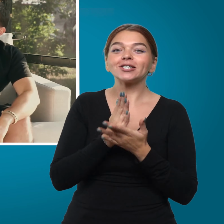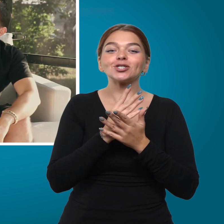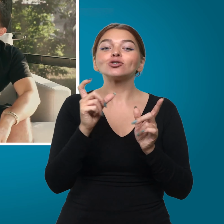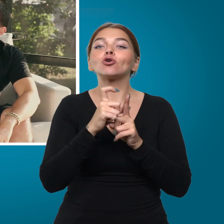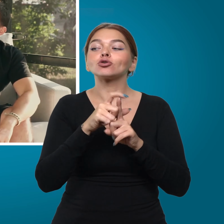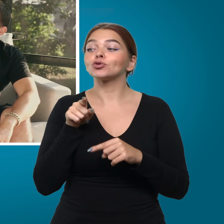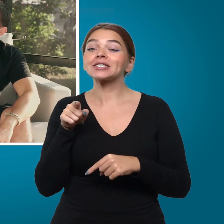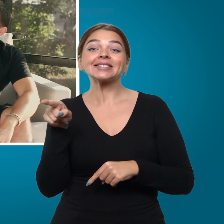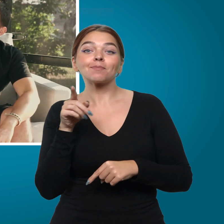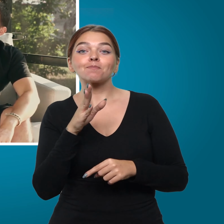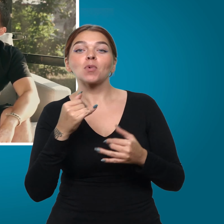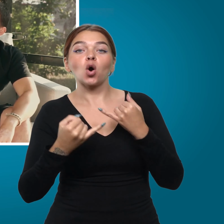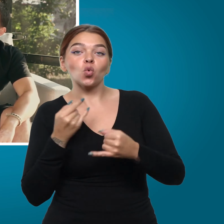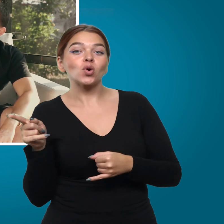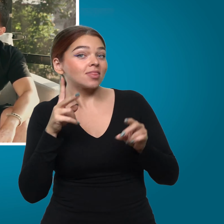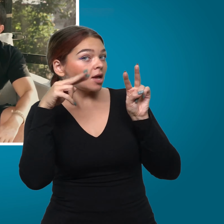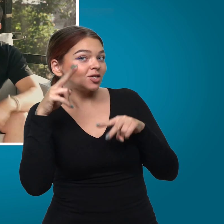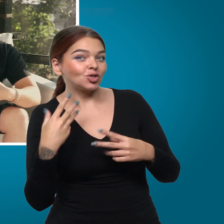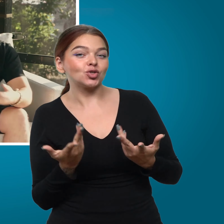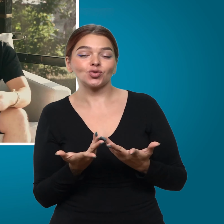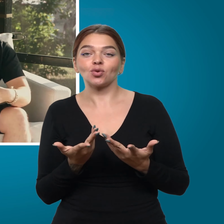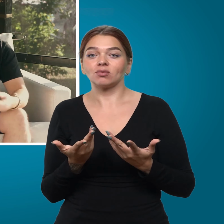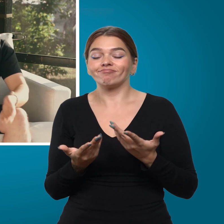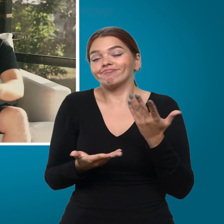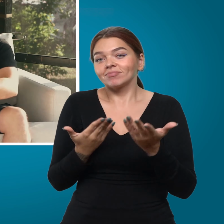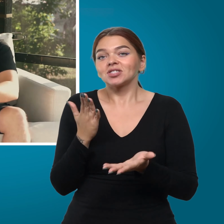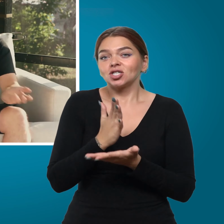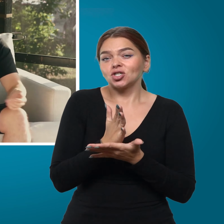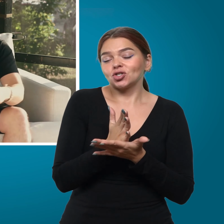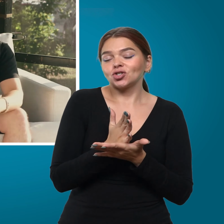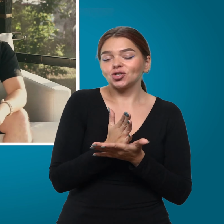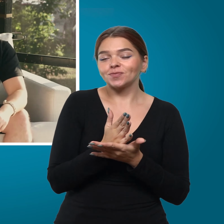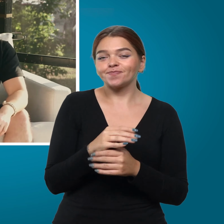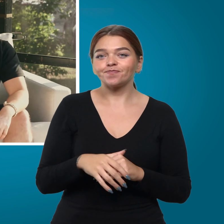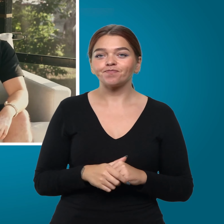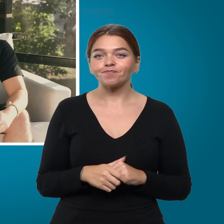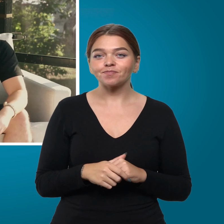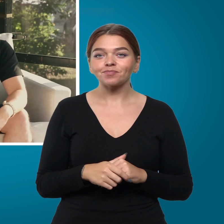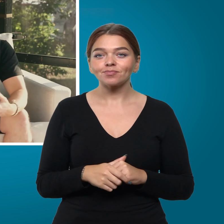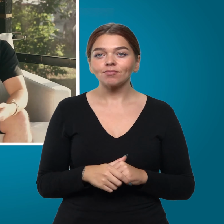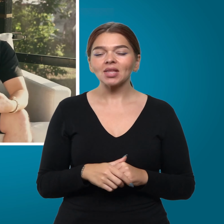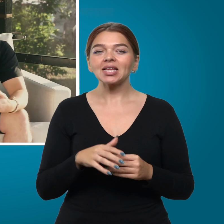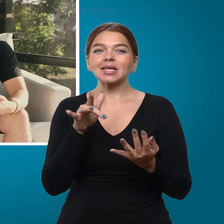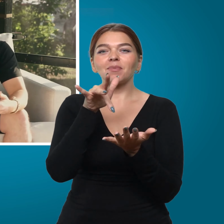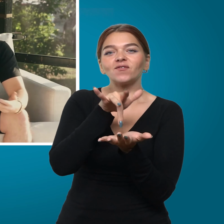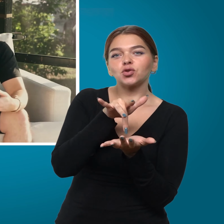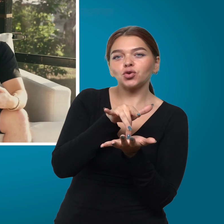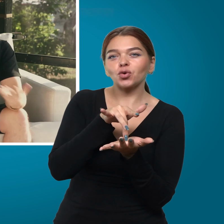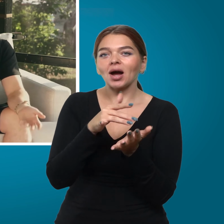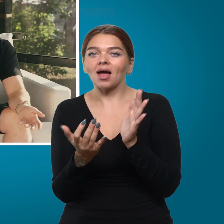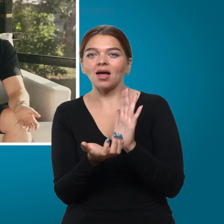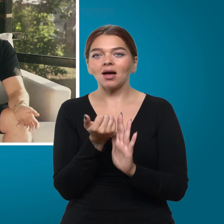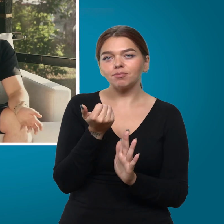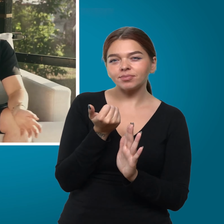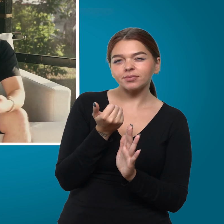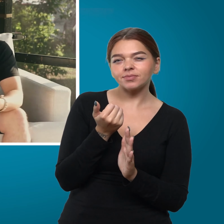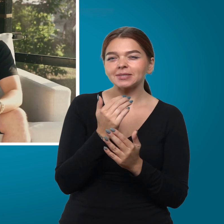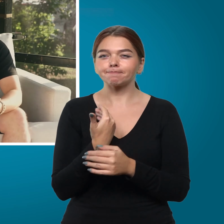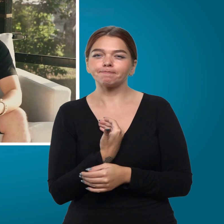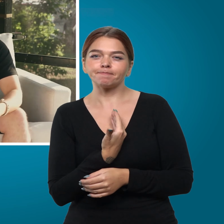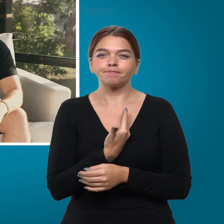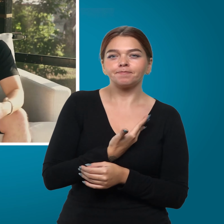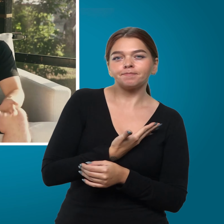tas žodis reiškia, kurį tu pasakėjai? Nes mes tiesiog, nes jinai iš Kauno, aš iš šitų kraštų, tai realiai vis tiek yra žodžių, kurį jinai nežino, yra žodžių,